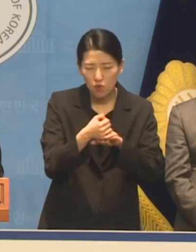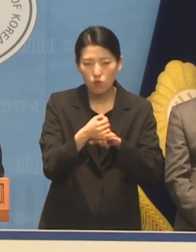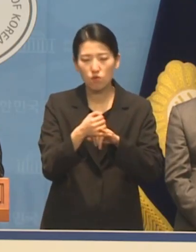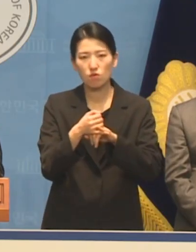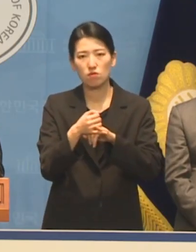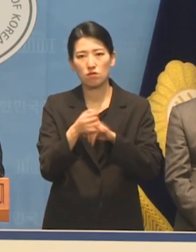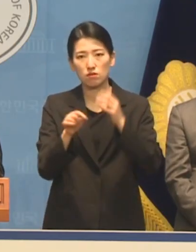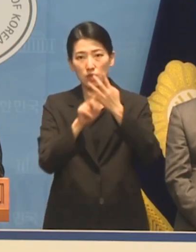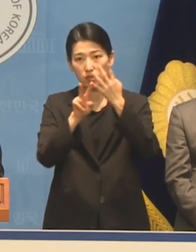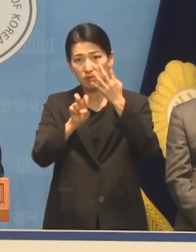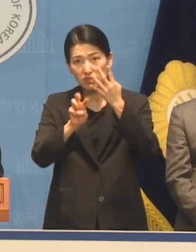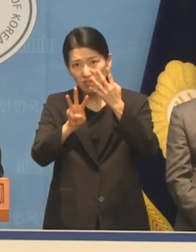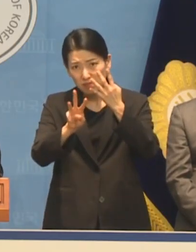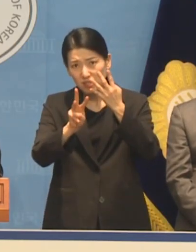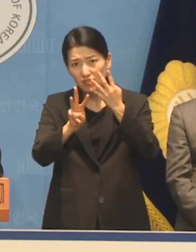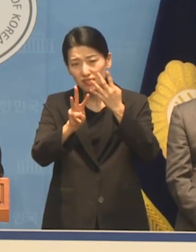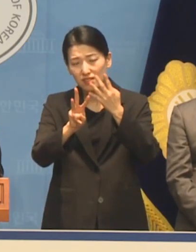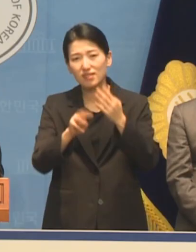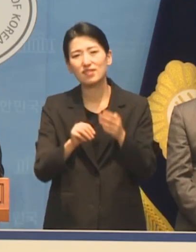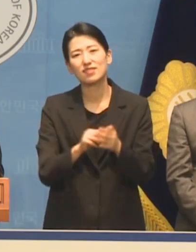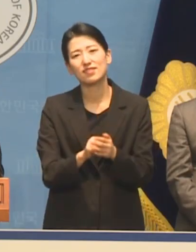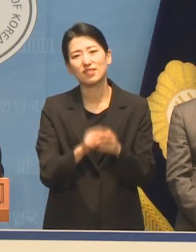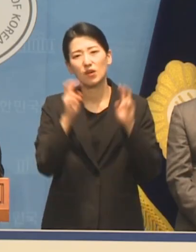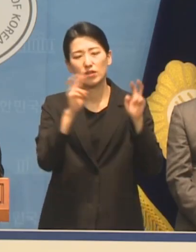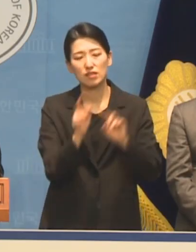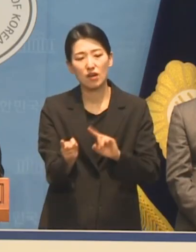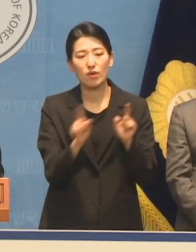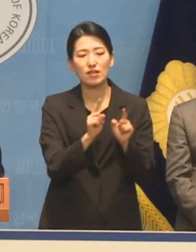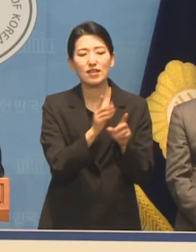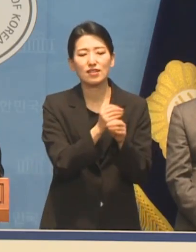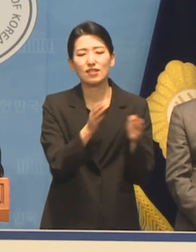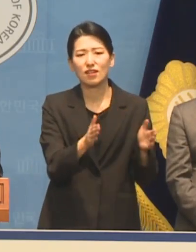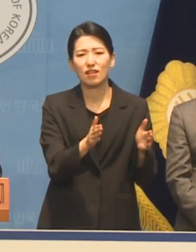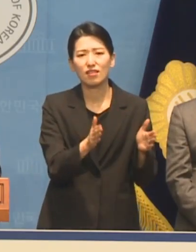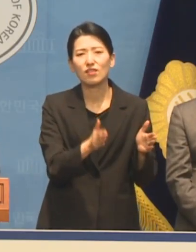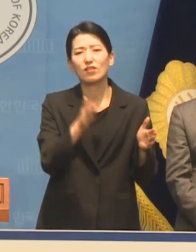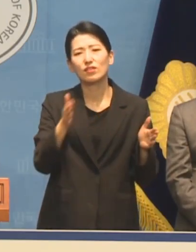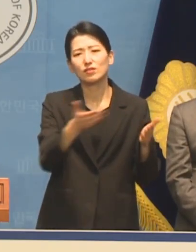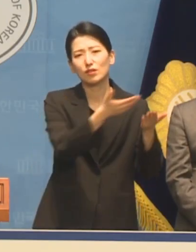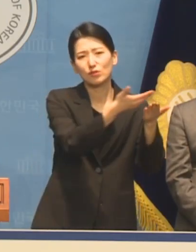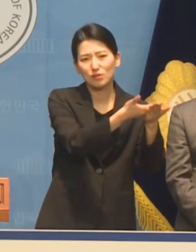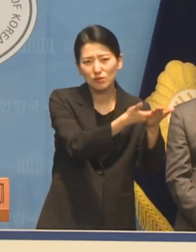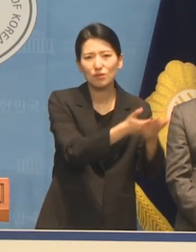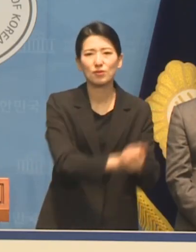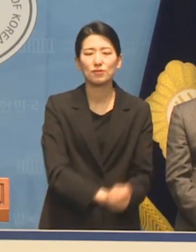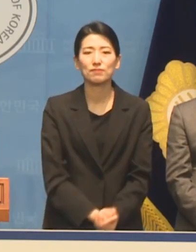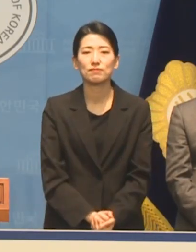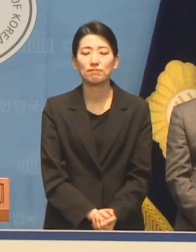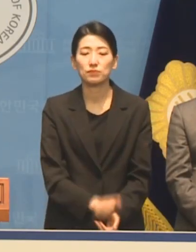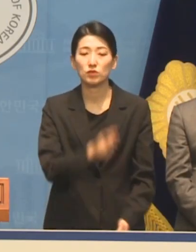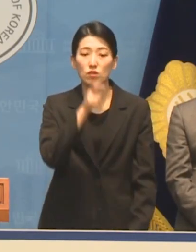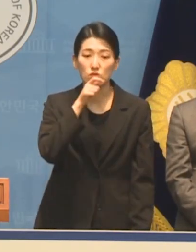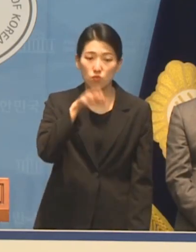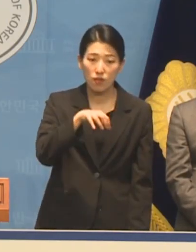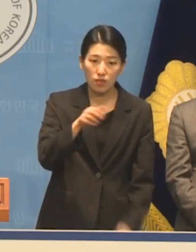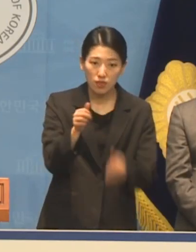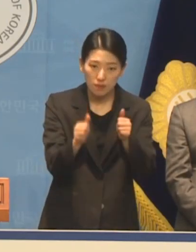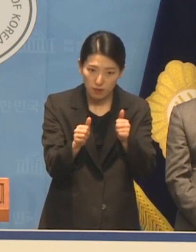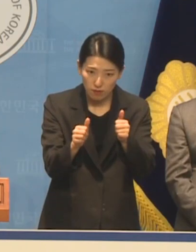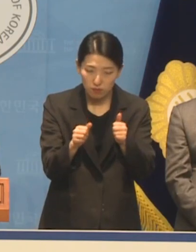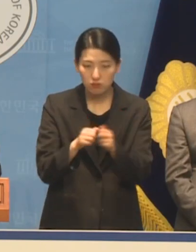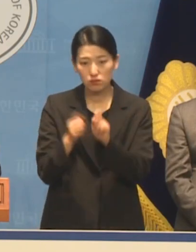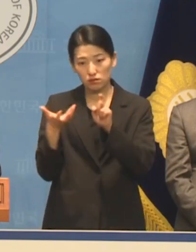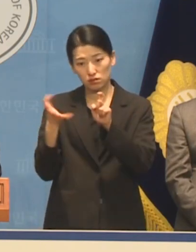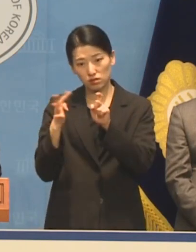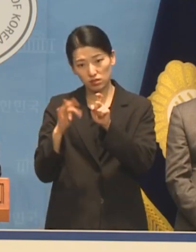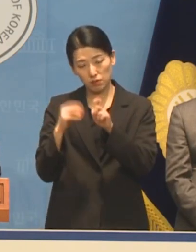도래되는 가전 3사에 대한 회생기한을 연장해 주셔야 됩니다. 그리고 수원지검은 10억 원에 대한 횡령뿐만